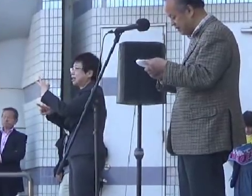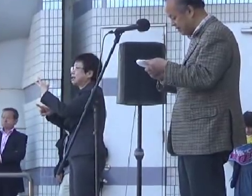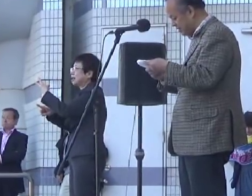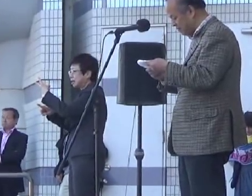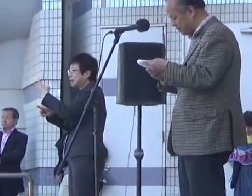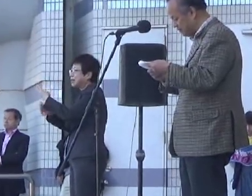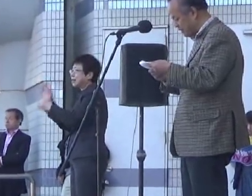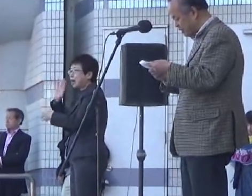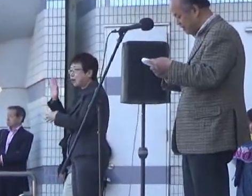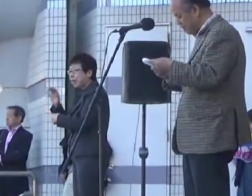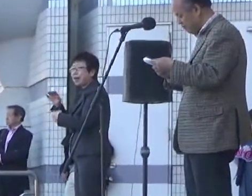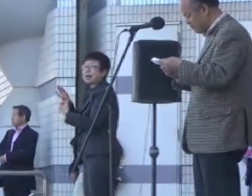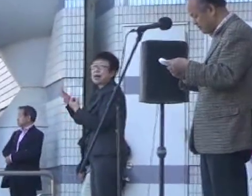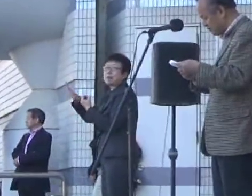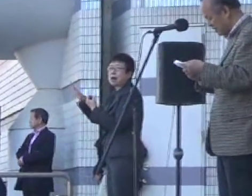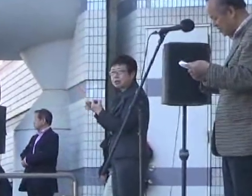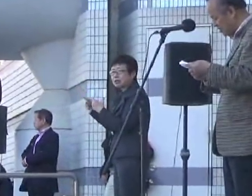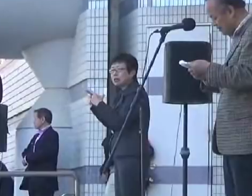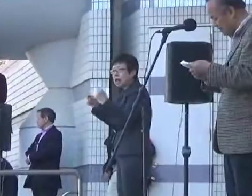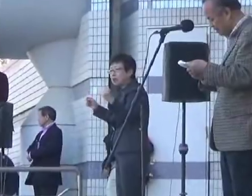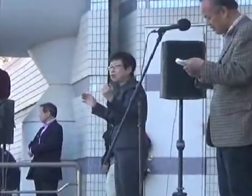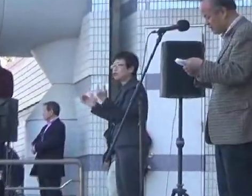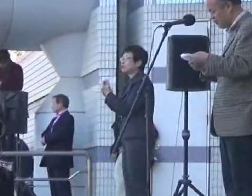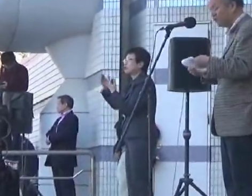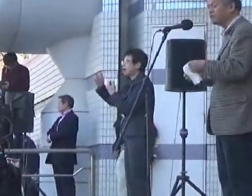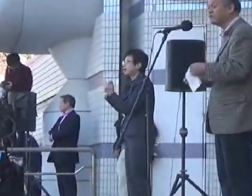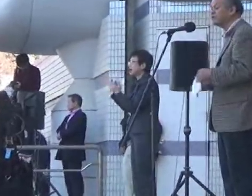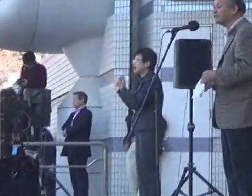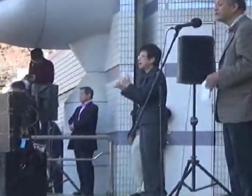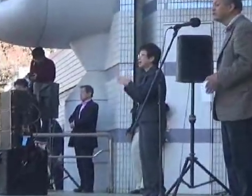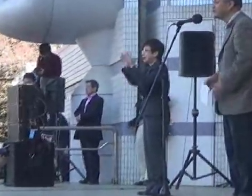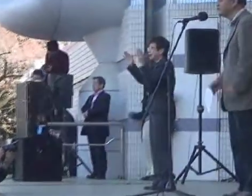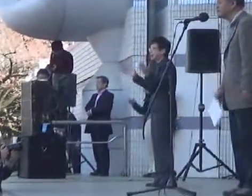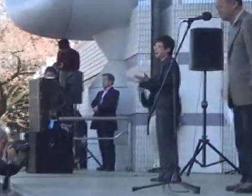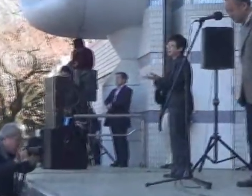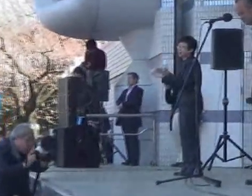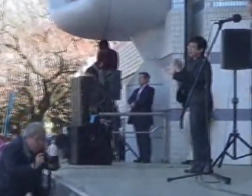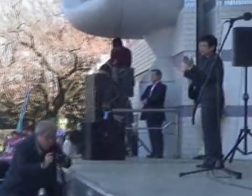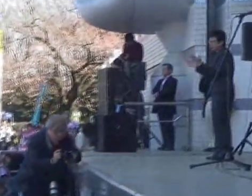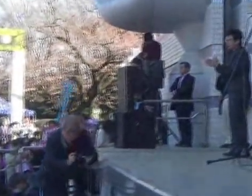日さよなら原発全国集会参加者一同、